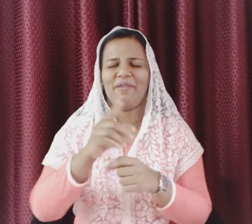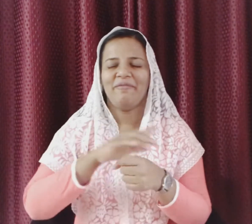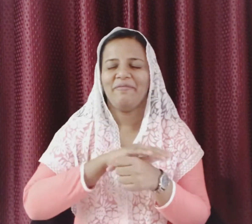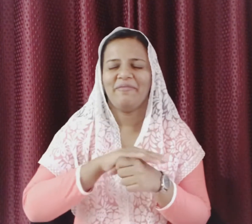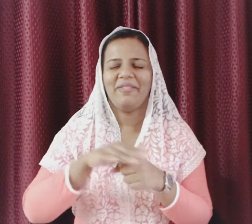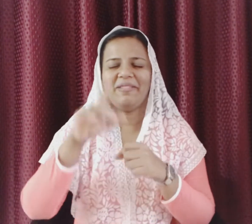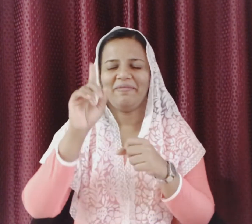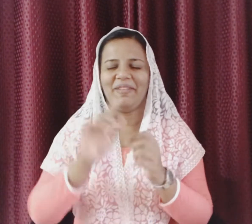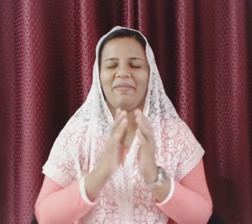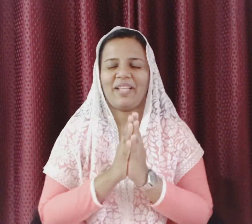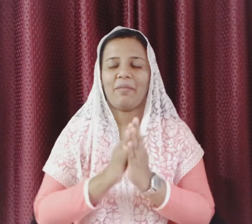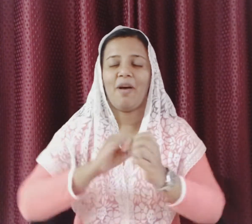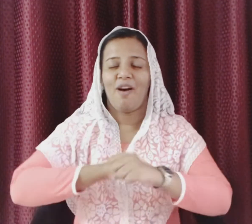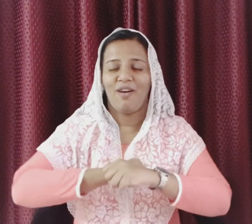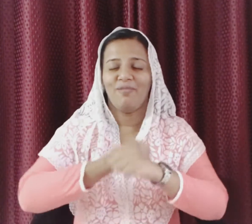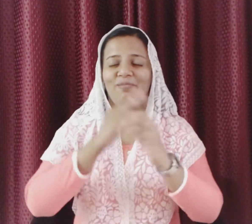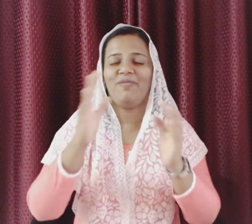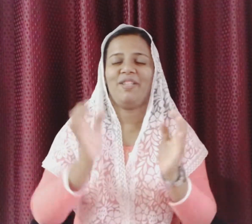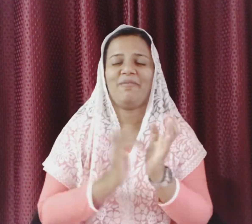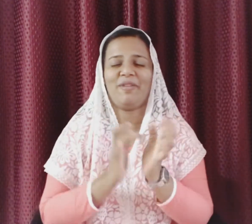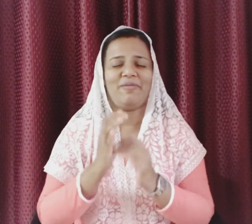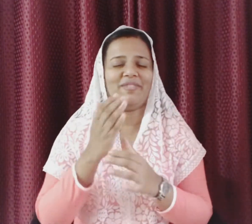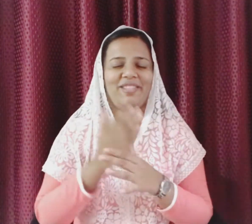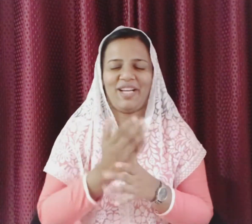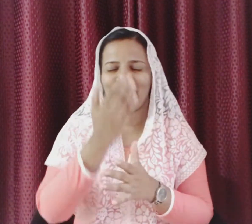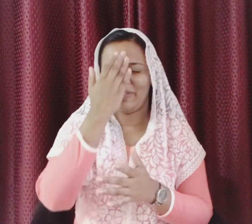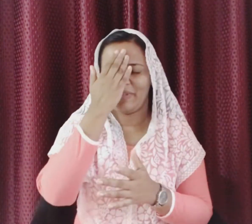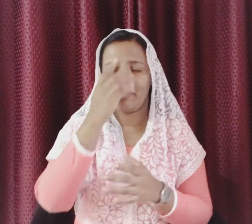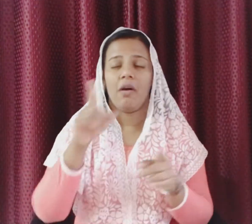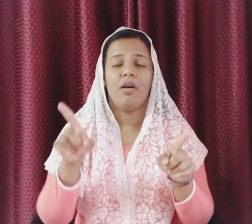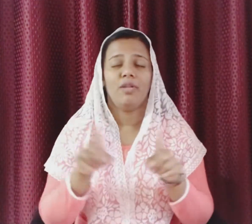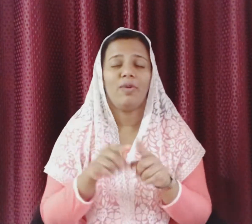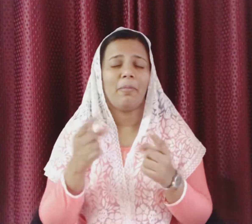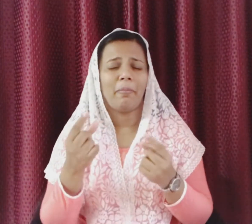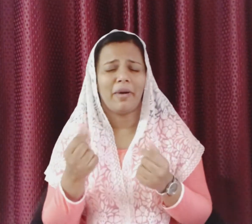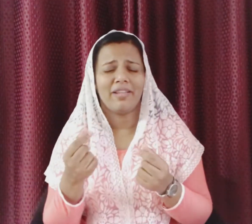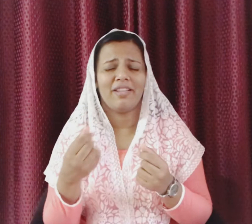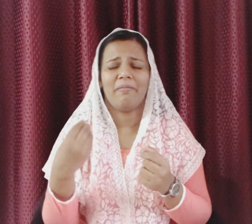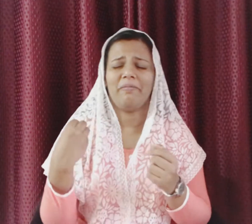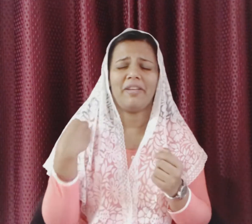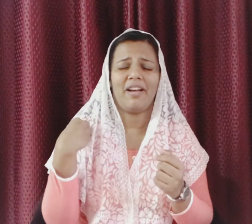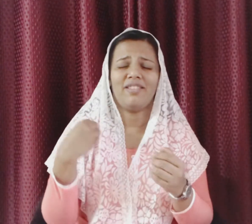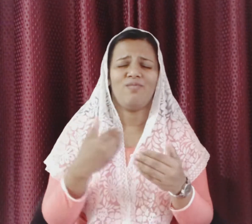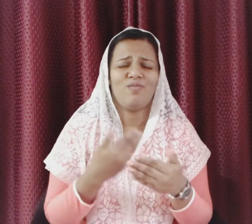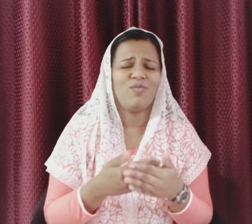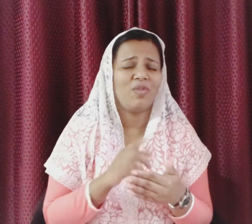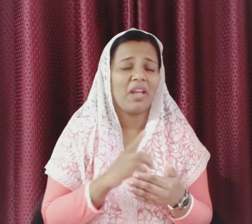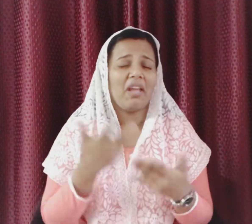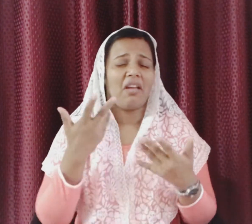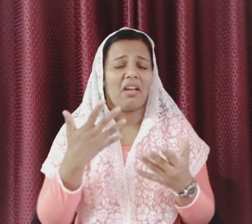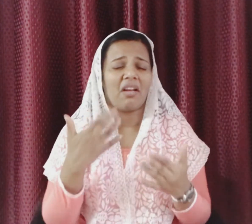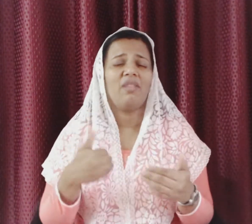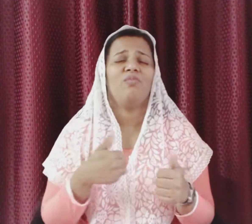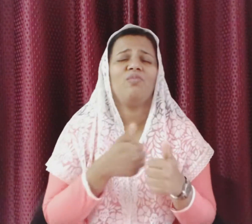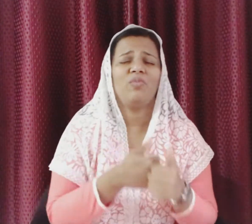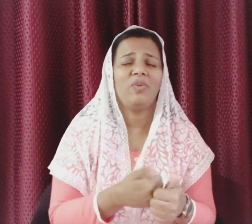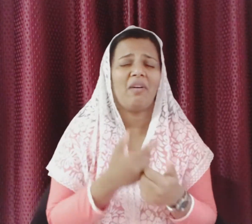നിറയപ്പെടുന്നതിനായിട്ട് സ്തോത്രം. അത്ഭുതങ്ങൾ തൻ്റെ കുഞ്ഞുങ്ങളുടെ ജീവിതത്തിൽ നടക്കുന്നതിനായിട്ട് സ്തോത്രം. അതുപോലെ സാമ്പത്തിക പ്രയാസങ്ങളിലൂടെ കടന്നു പോകുന്നവർ, എങ്ങനെ മുൻപോട്ട് പോകണമെന്ന് അറിയാൻ മേലാതെ